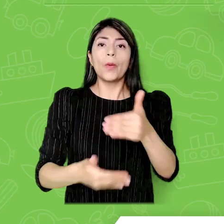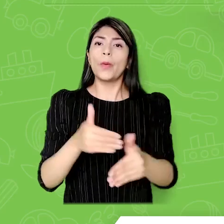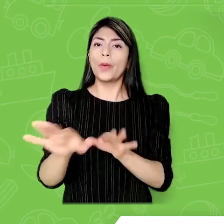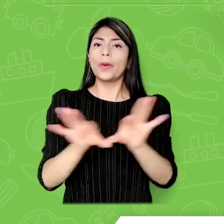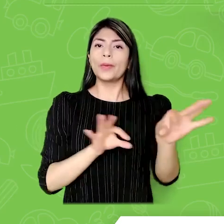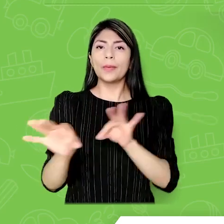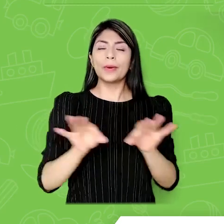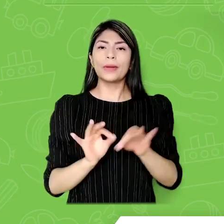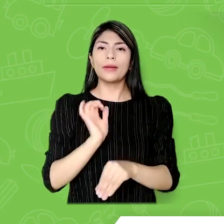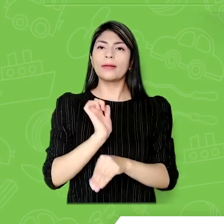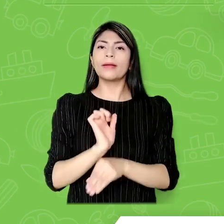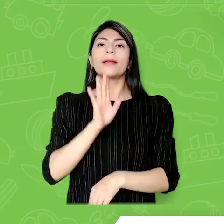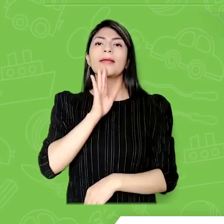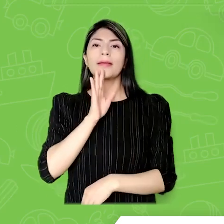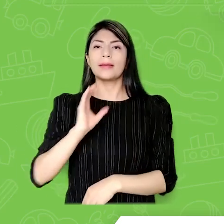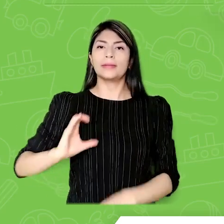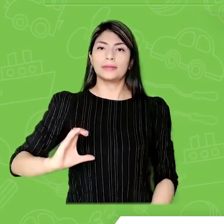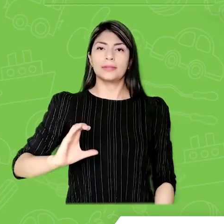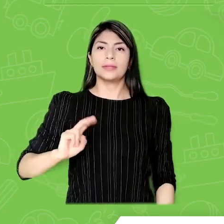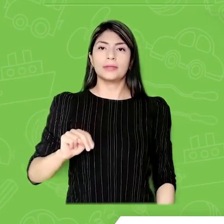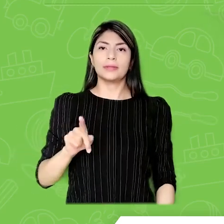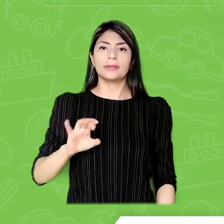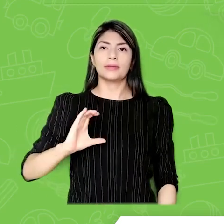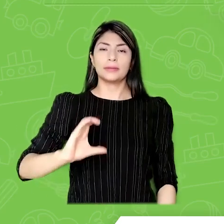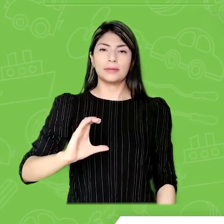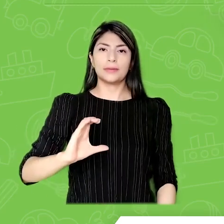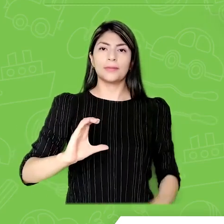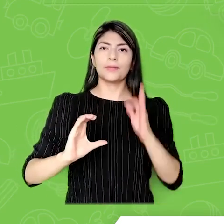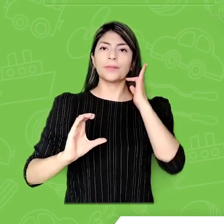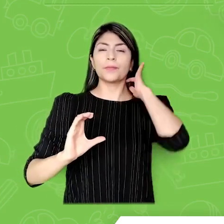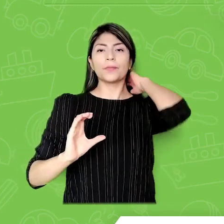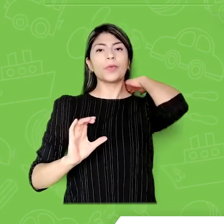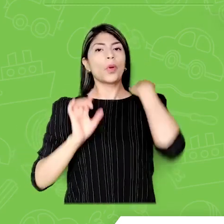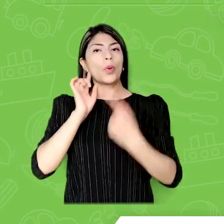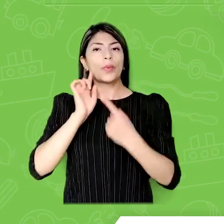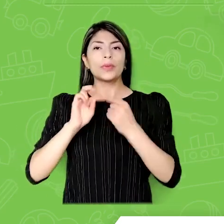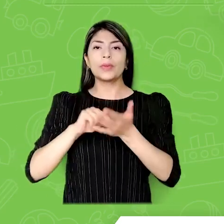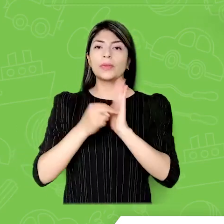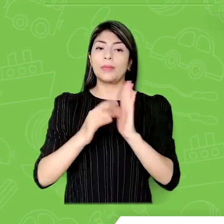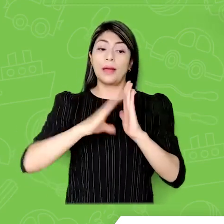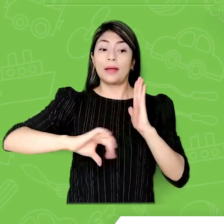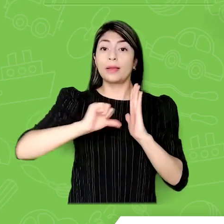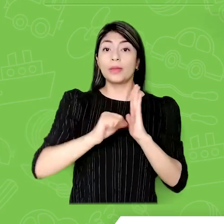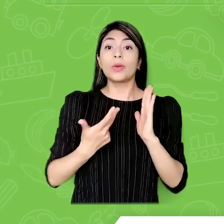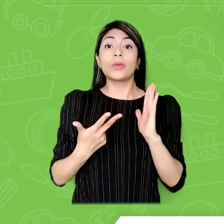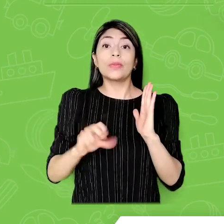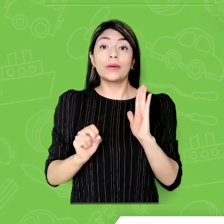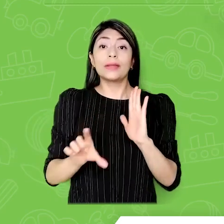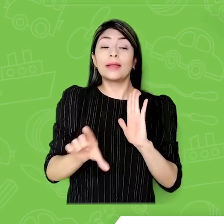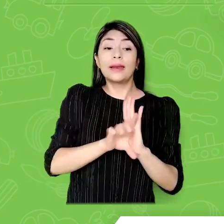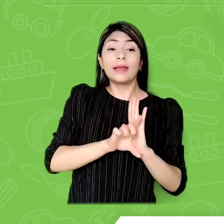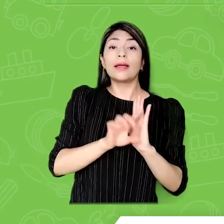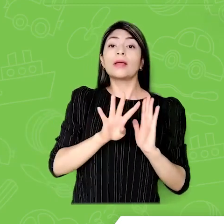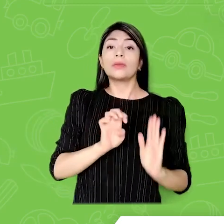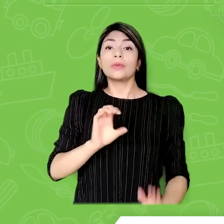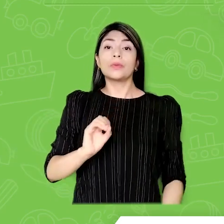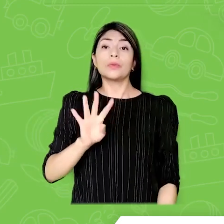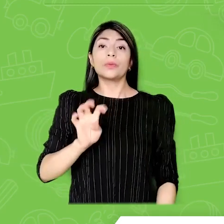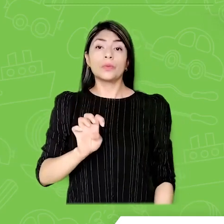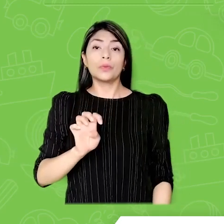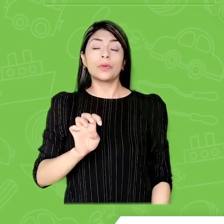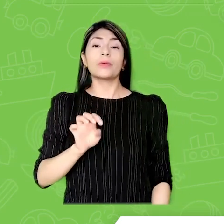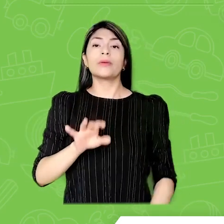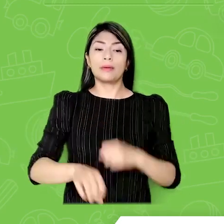CNSC, quien en virtud de las disposiciones del artículo 30 de la Ley 909 de 2004, podrá suscribir contratos